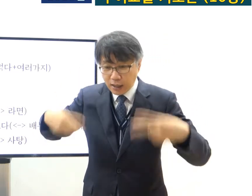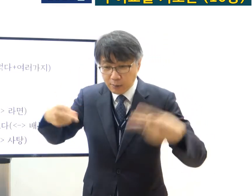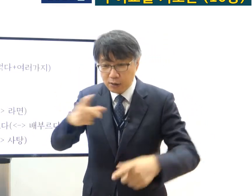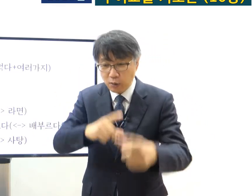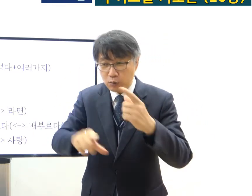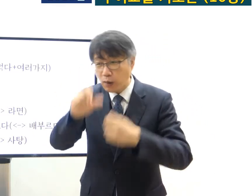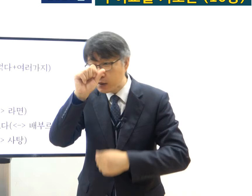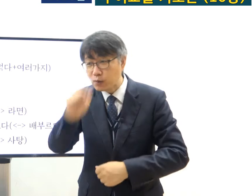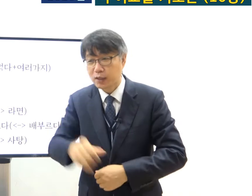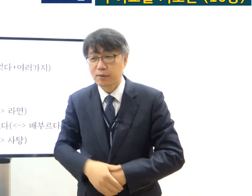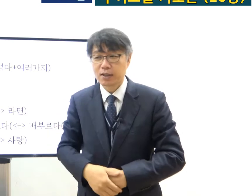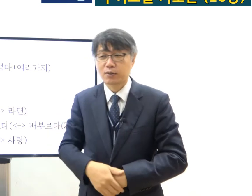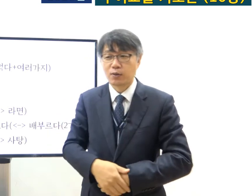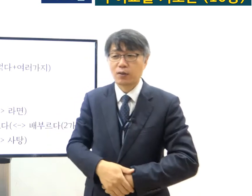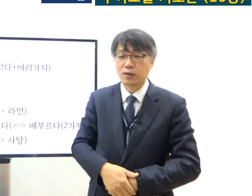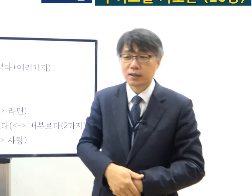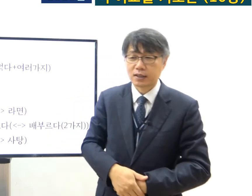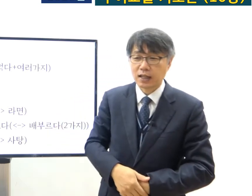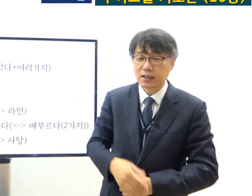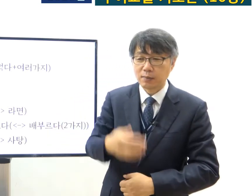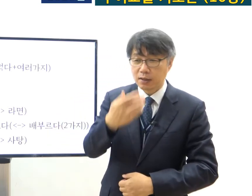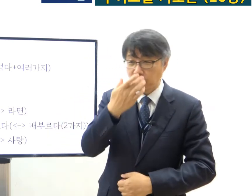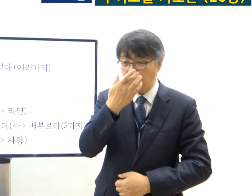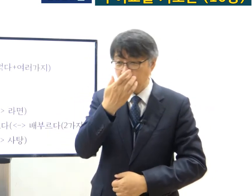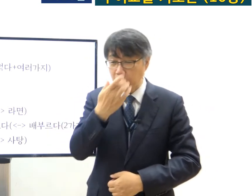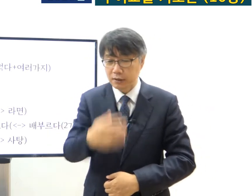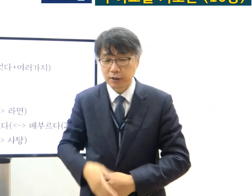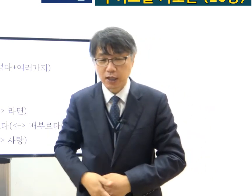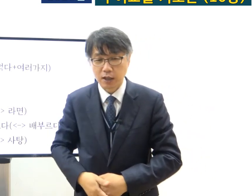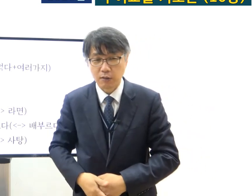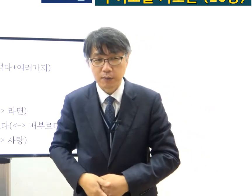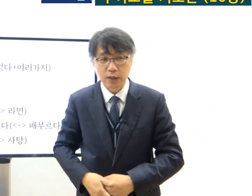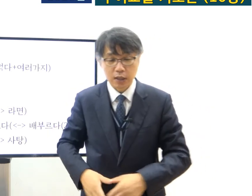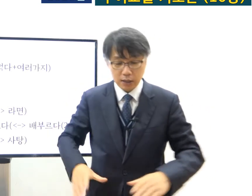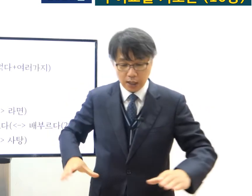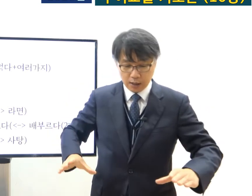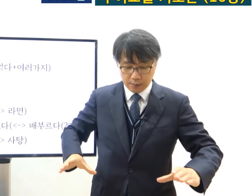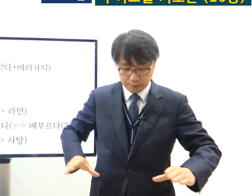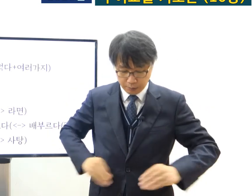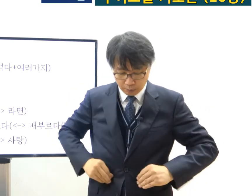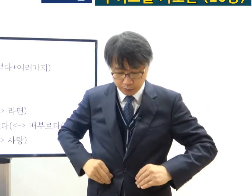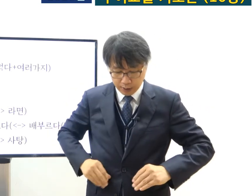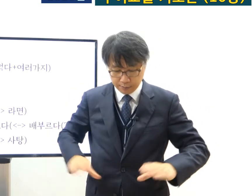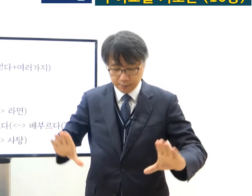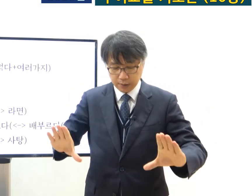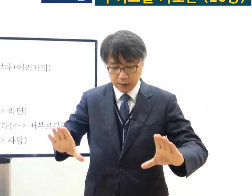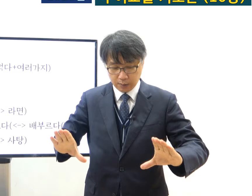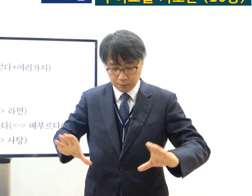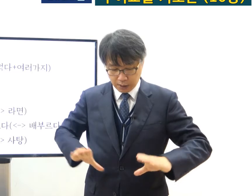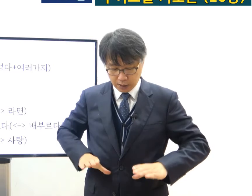라면을 더 좋아하죠. 사람들이. 그죠? 자, 그 다음에 이제 배고프다는 어떻게 할까요? 자, 배고프다. 자, 배가